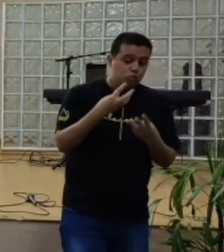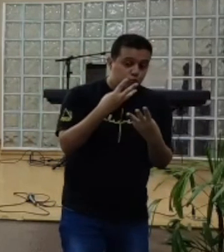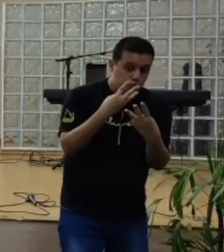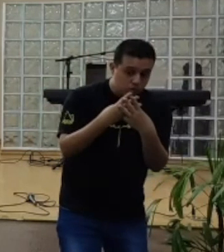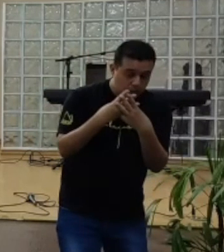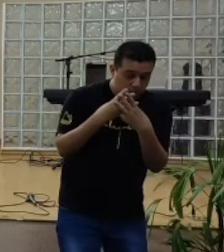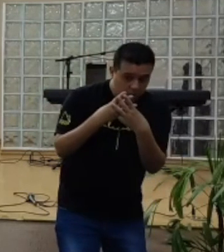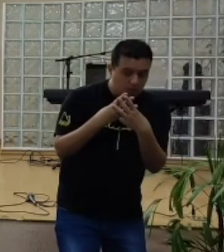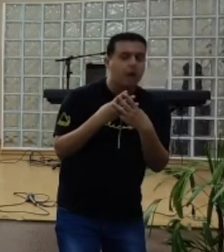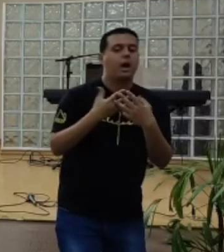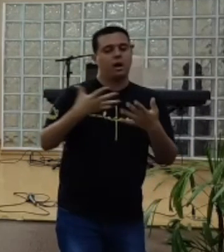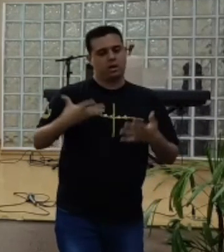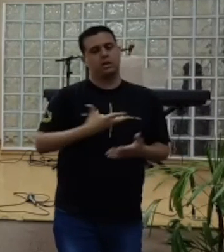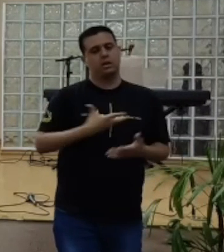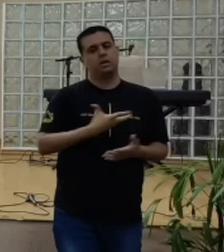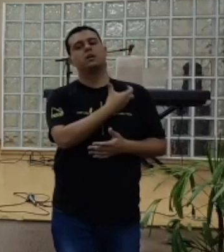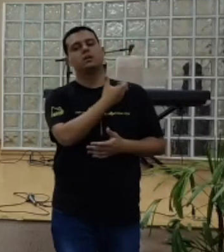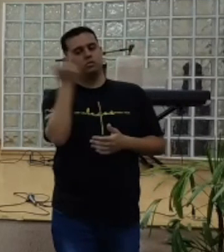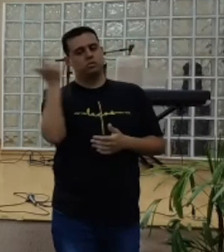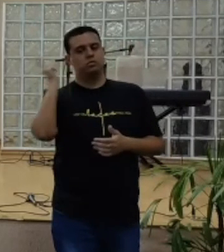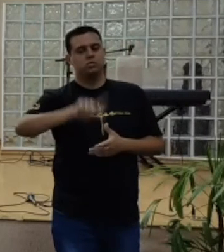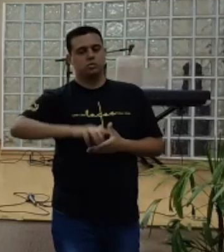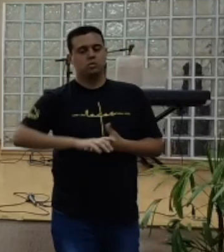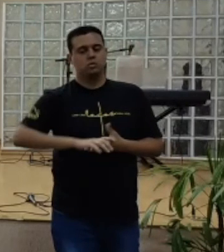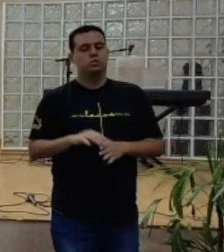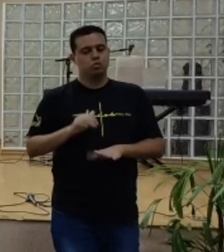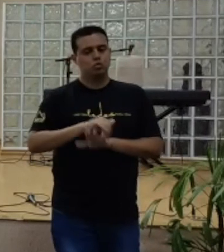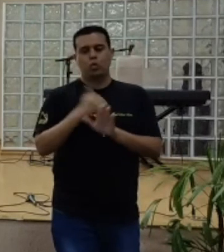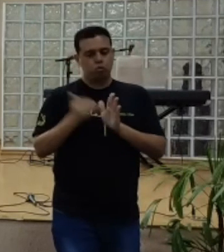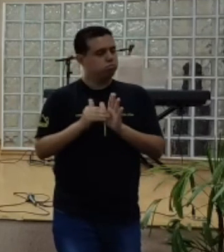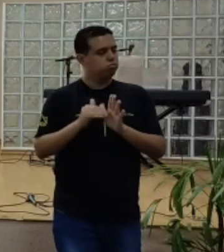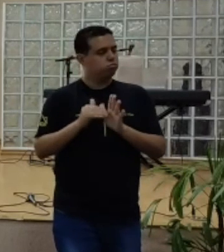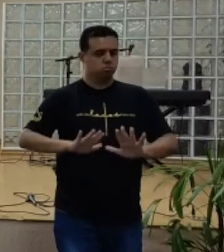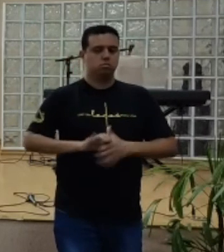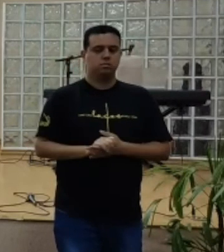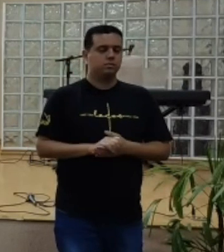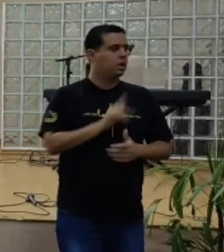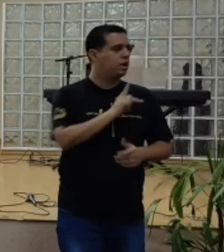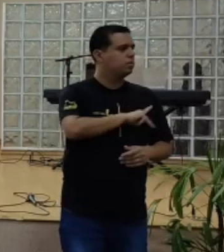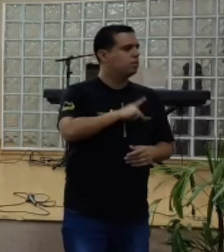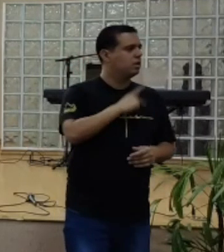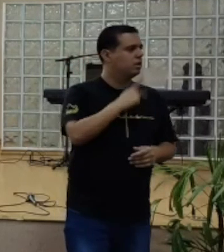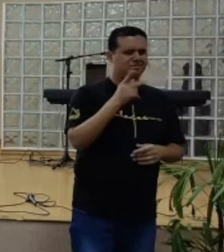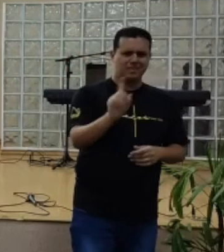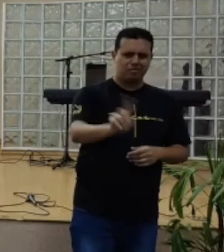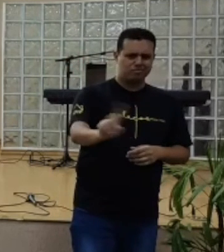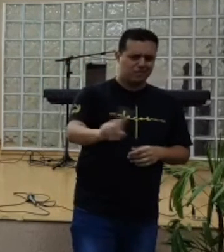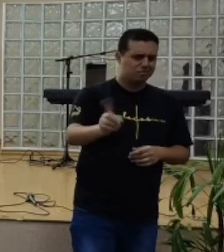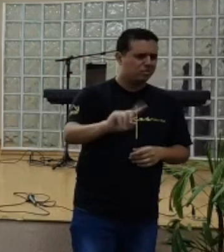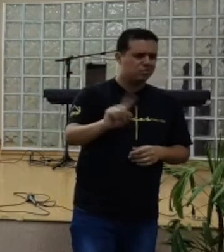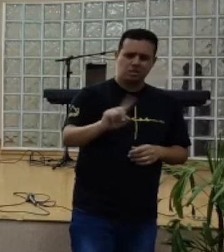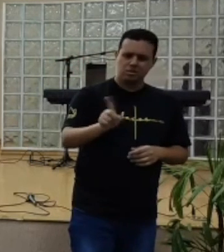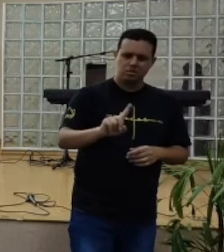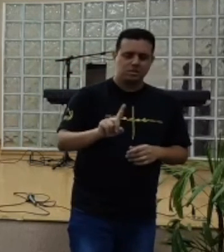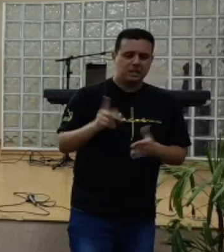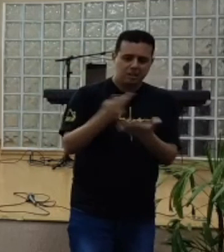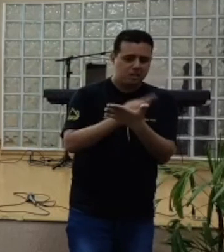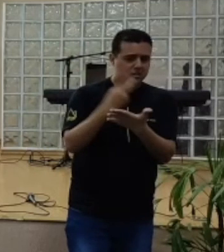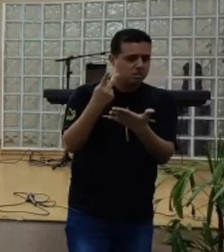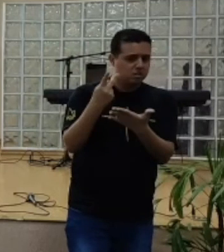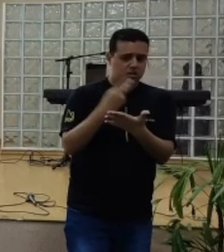salvação de forma completa. E Paulo diz: não é assim, não é